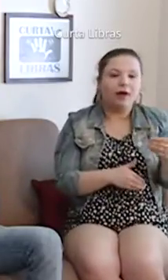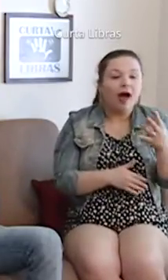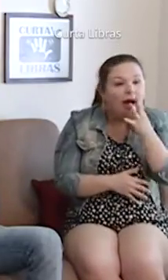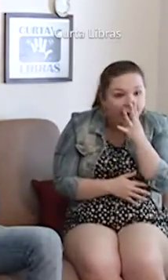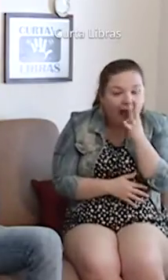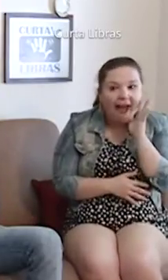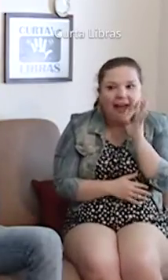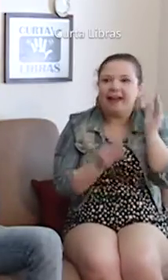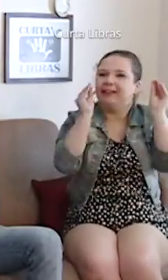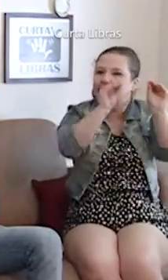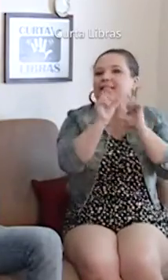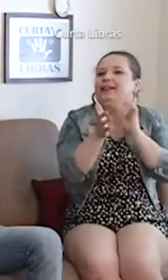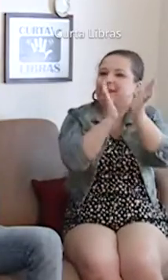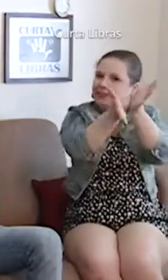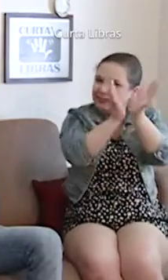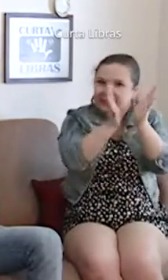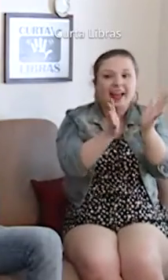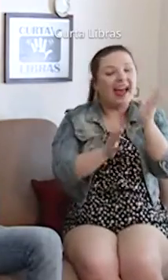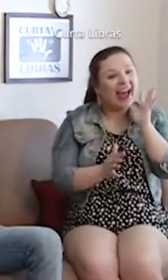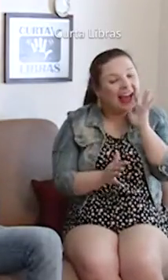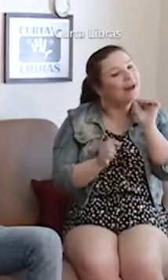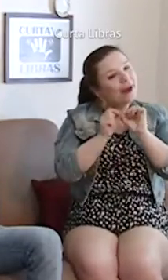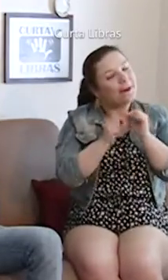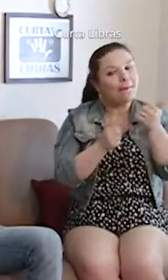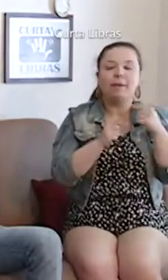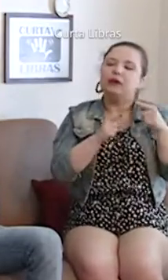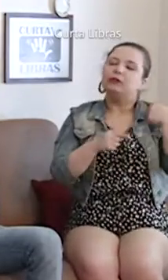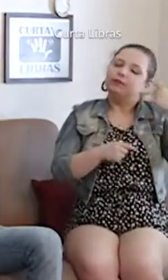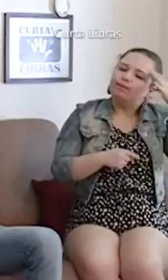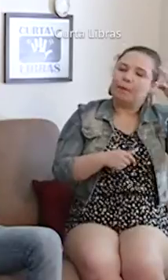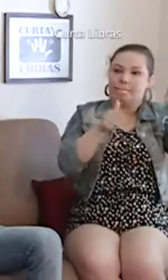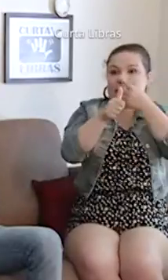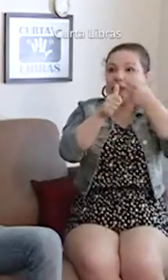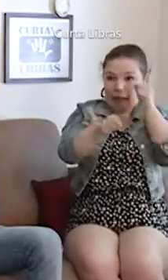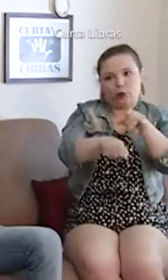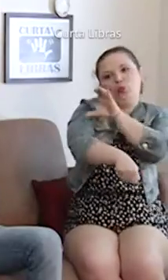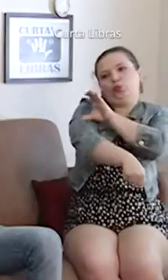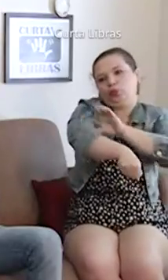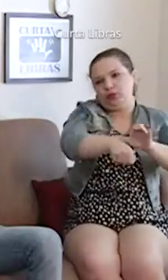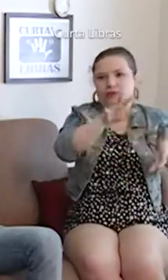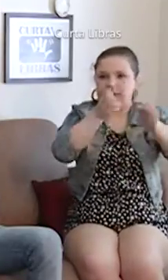que eu prestei foi toda em Libras. Primeiro eu fiz vestibular para artes visuais